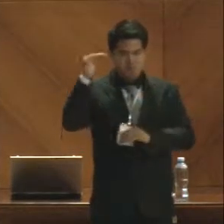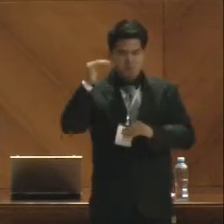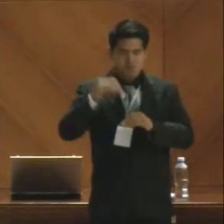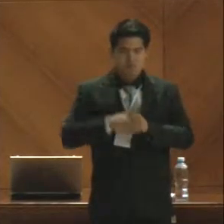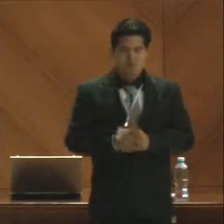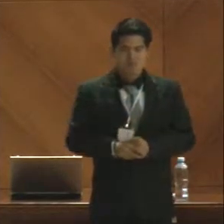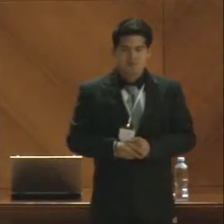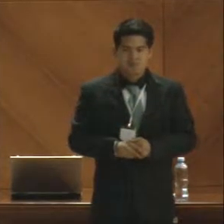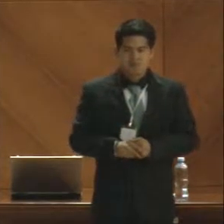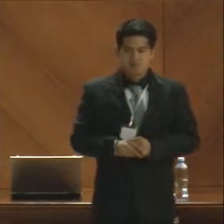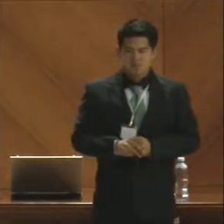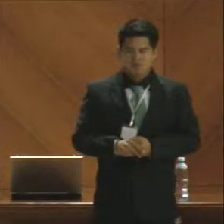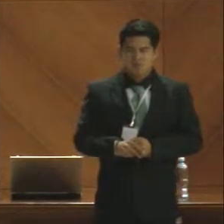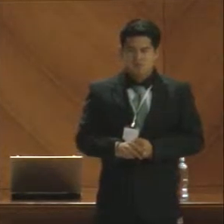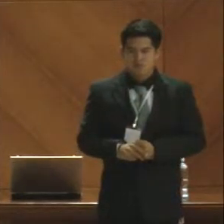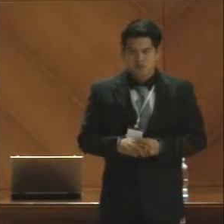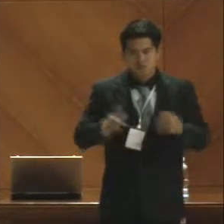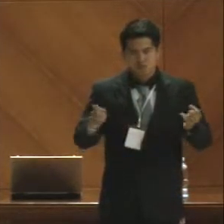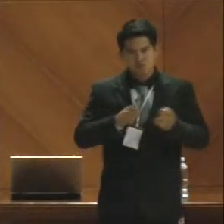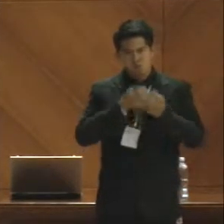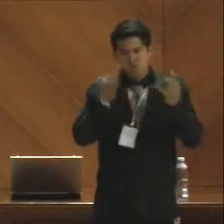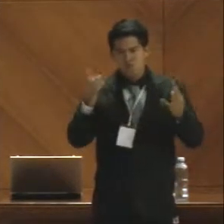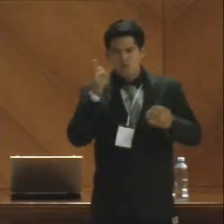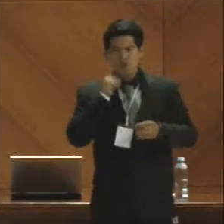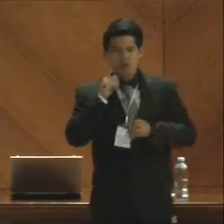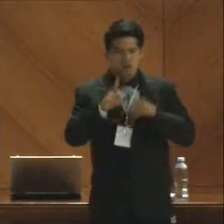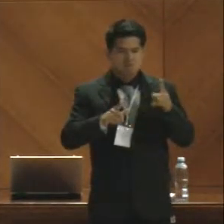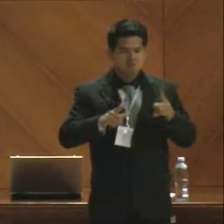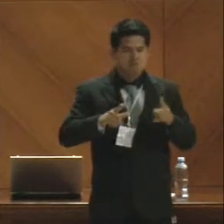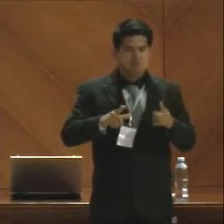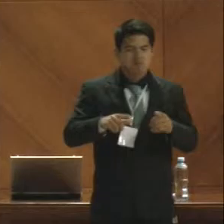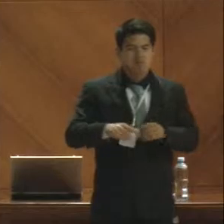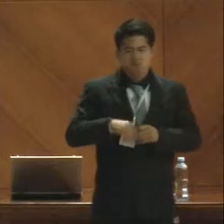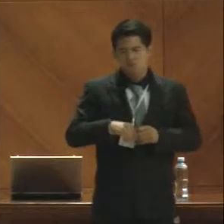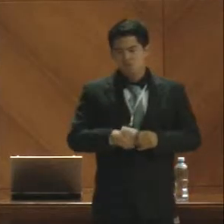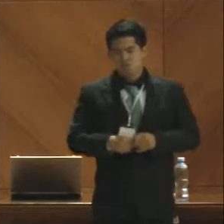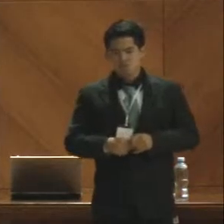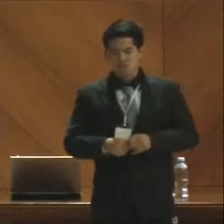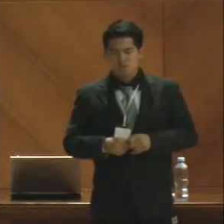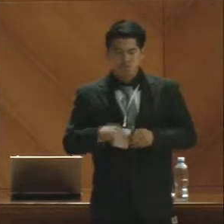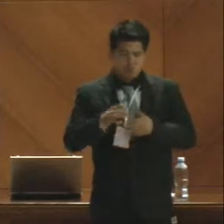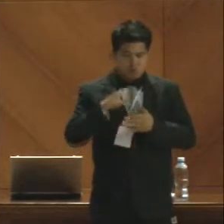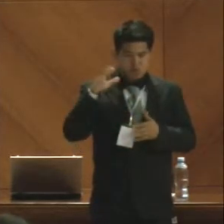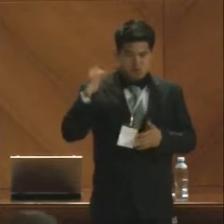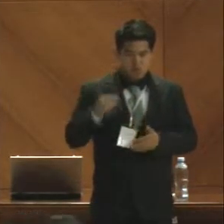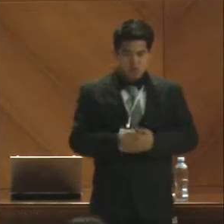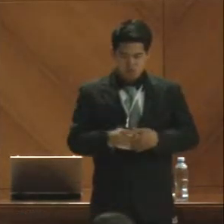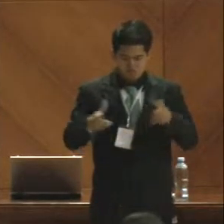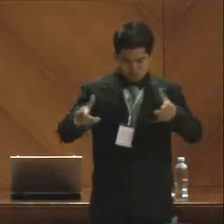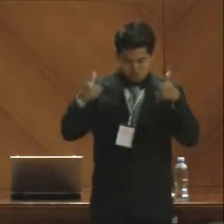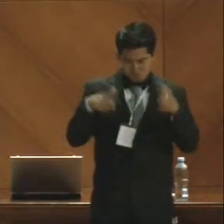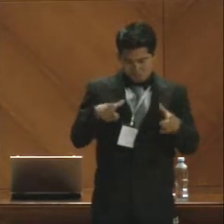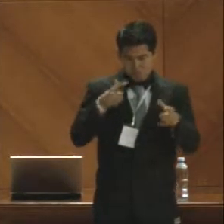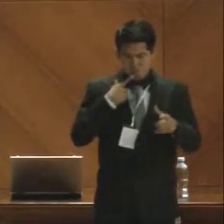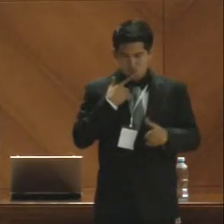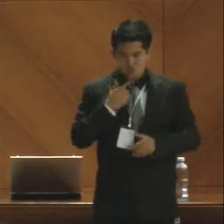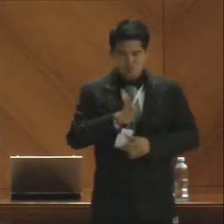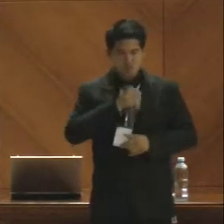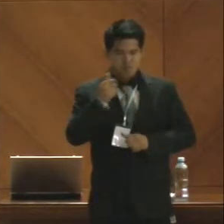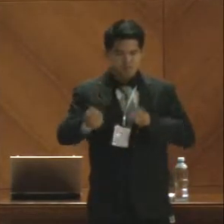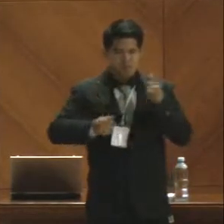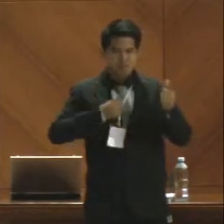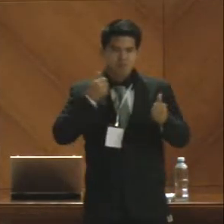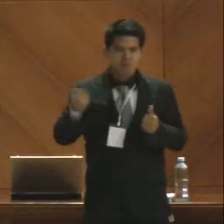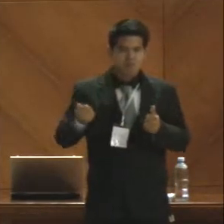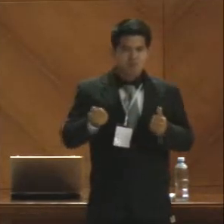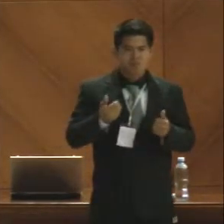estudiantes que se meten en proyectos de software libre en el colegio, cuando llegan a la universidad es solo por el cartón, porque ya han participado en proyectos de software